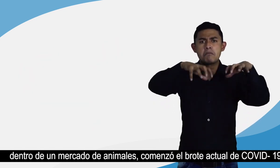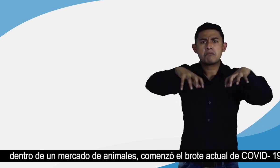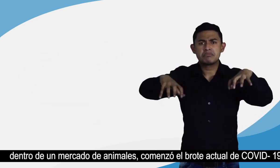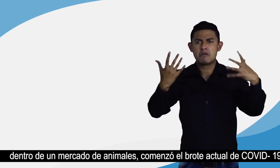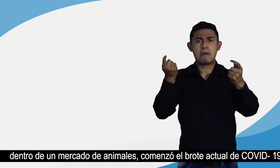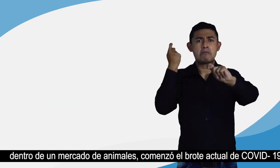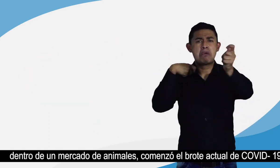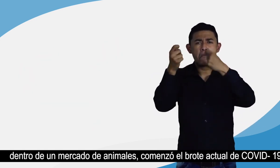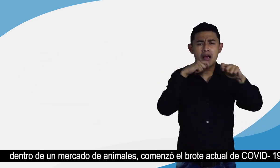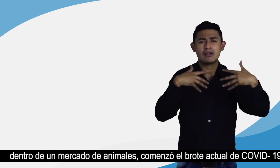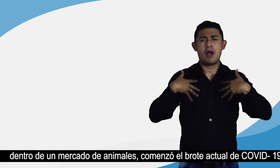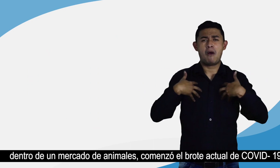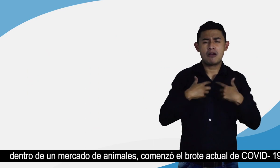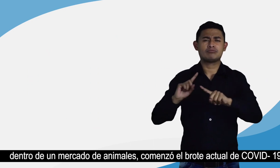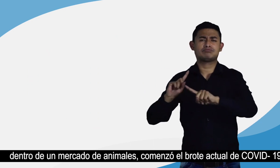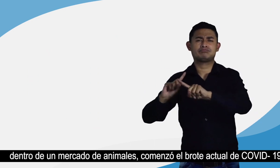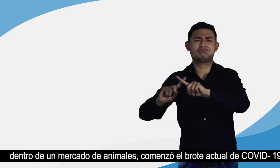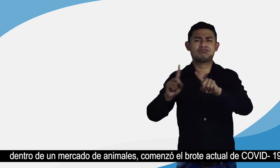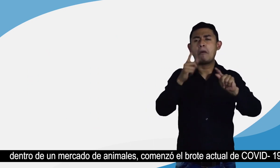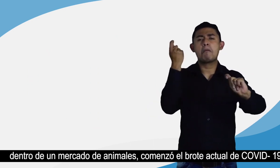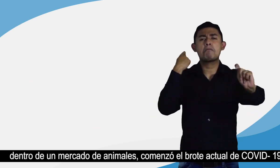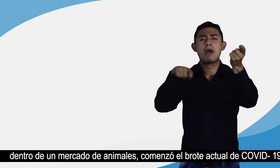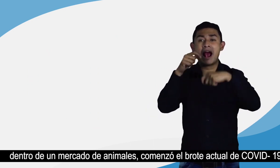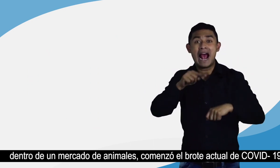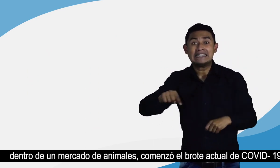dentro de un mercado de animales comenzó el brote actual de COVID-19.